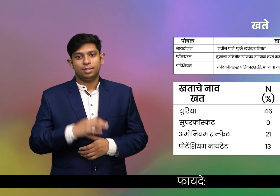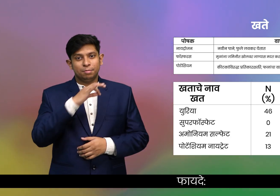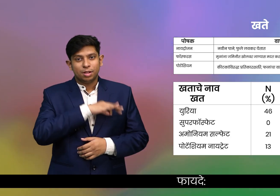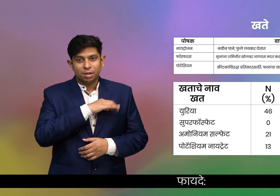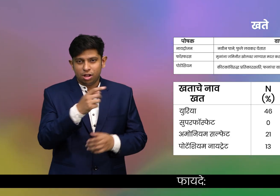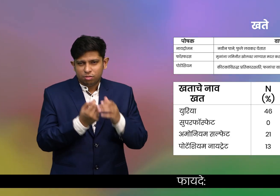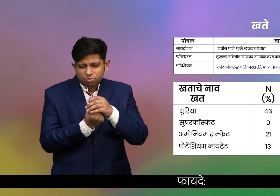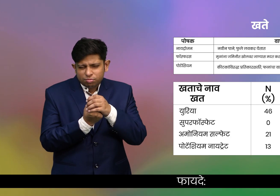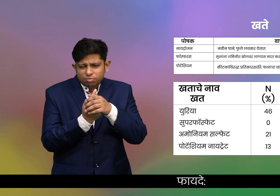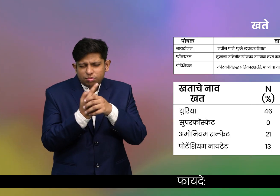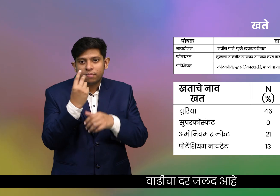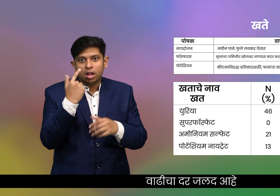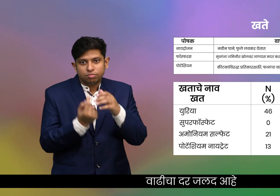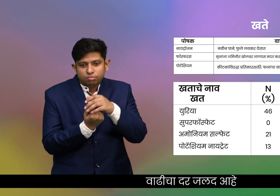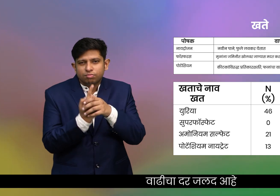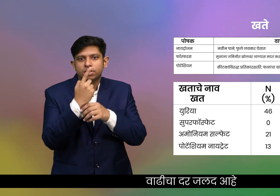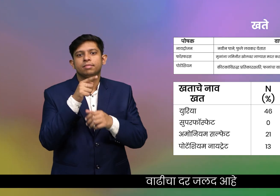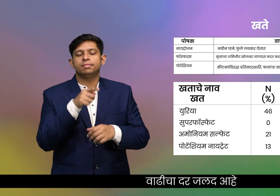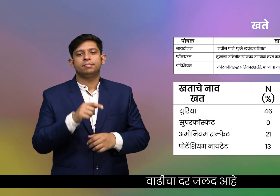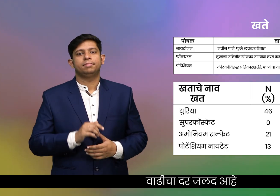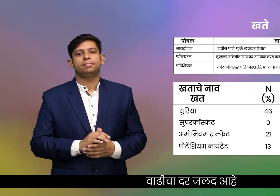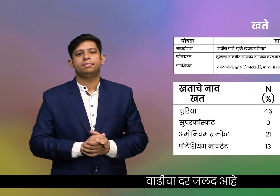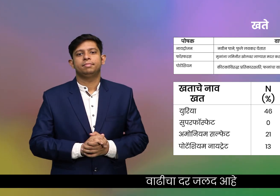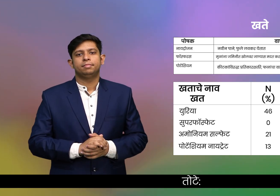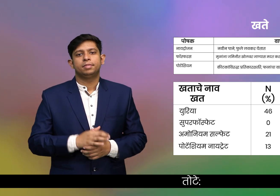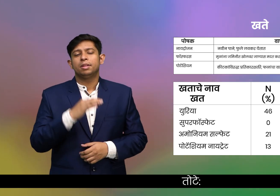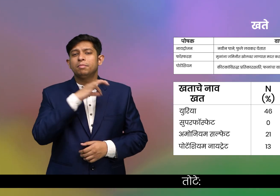याचे फायदे: वाढीचा दर जलद आहे. तोटे: